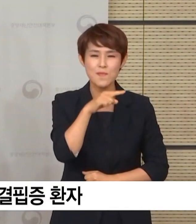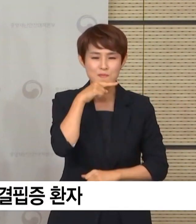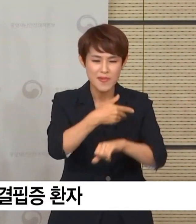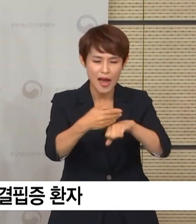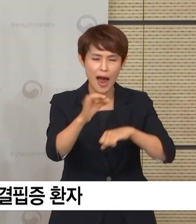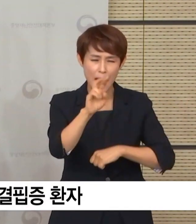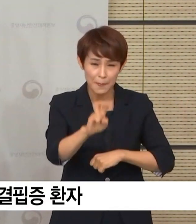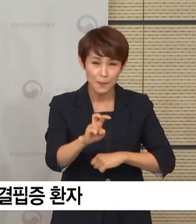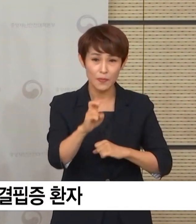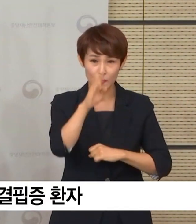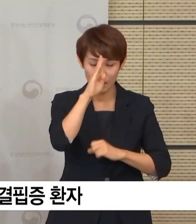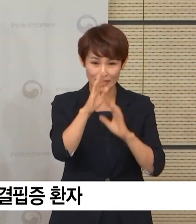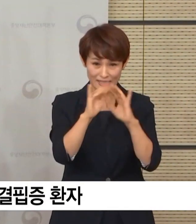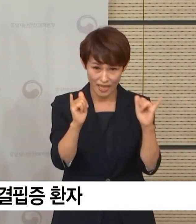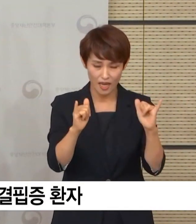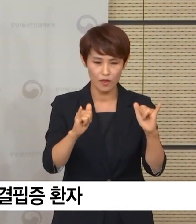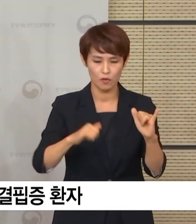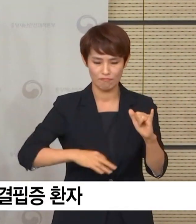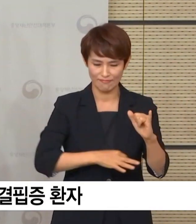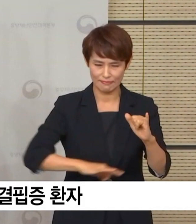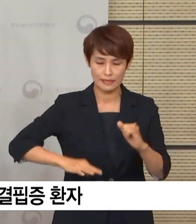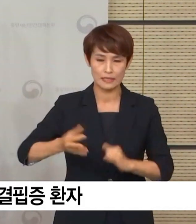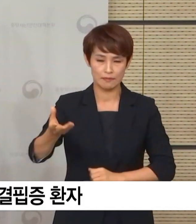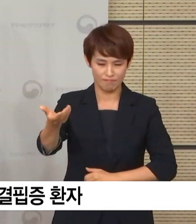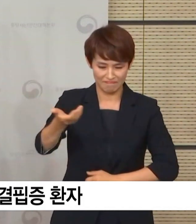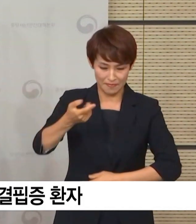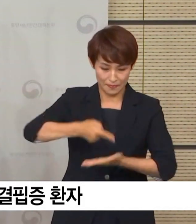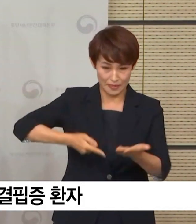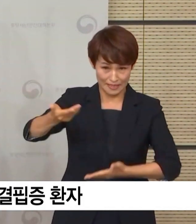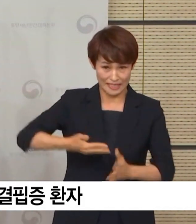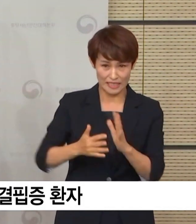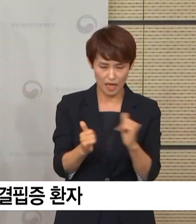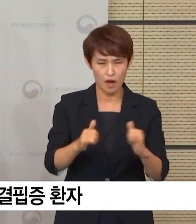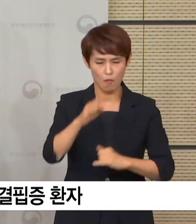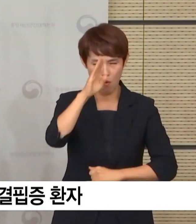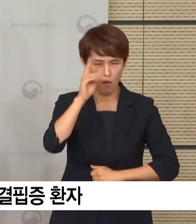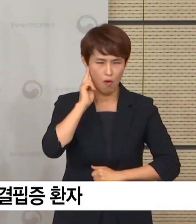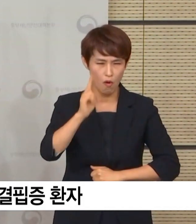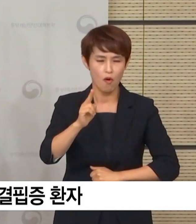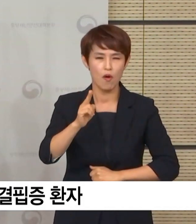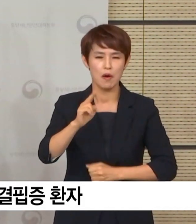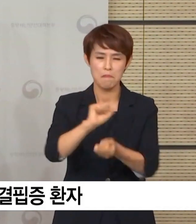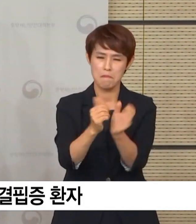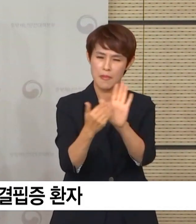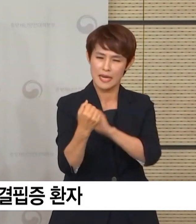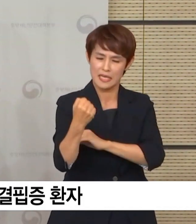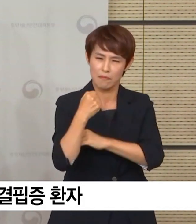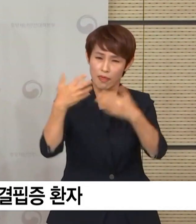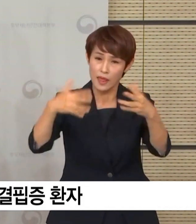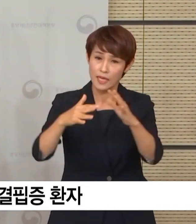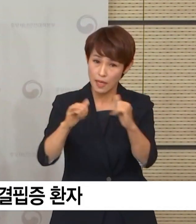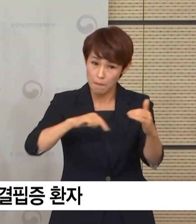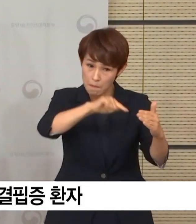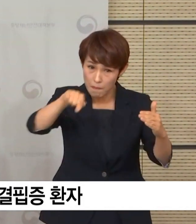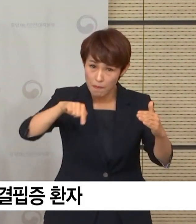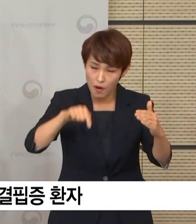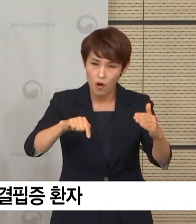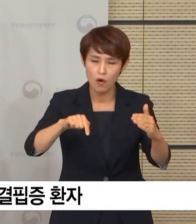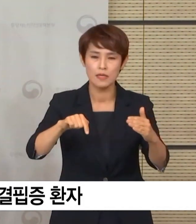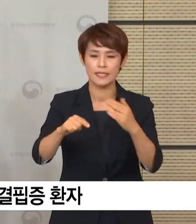장기이식 관자와 중 중 맨 여 켤 핍 증상이 있는 선천성 면역결핍증 환자 중에